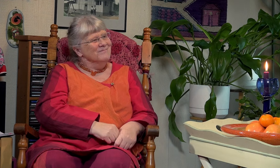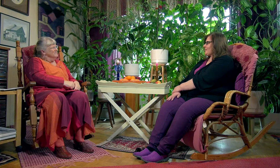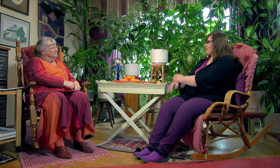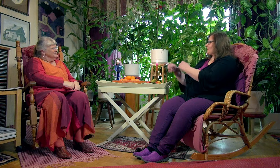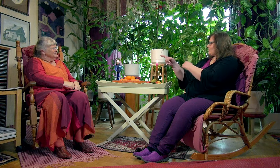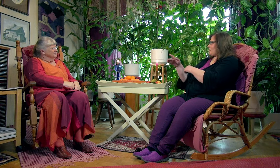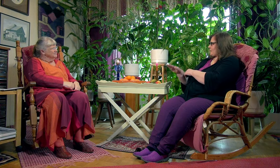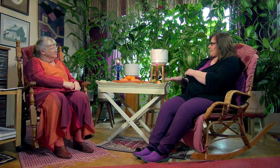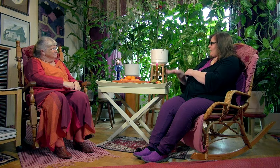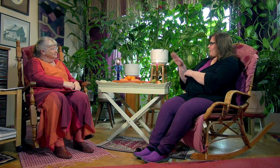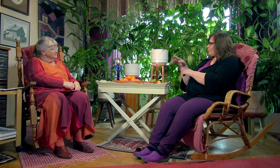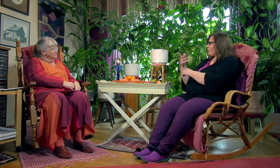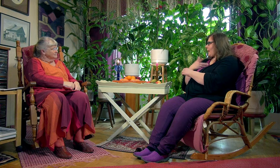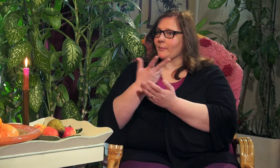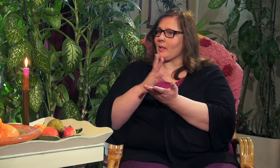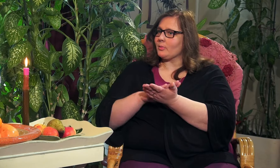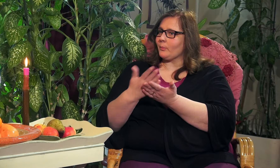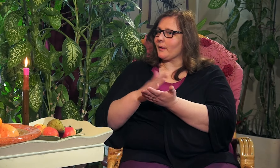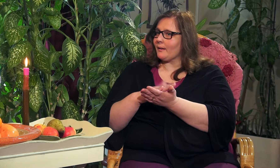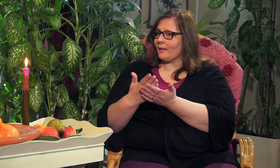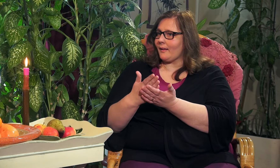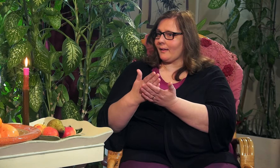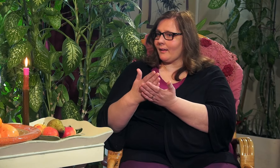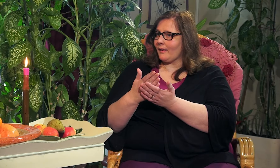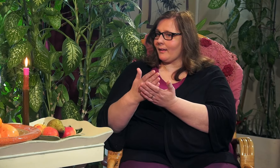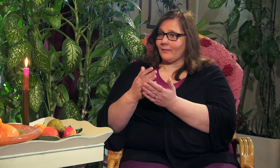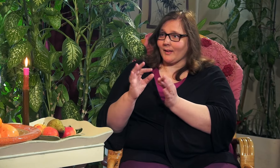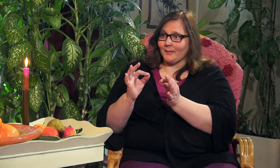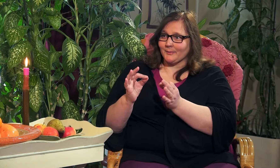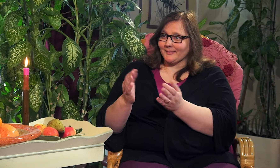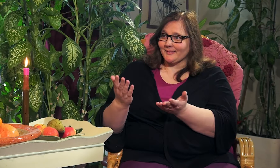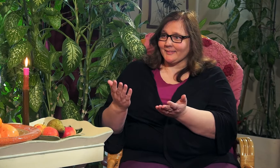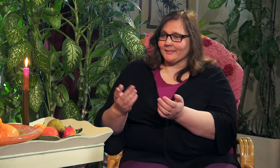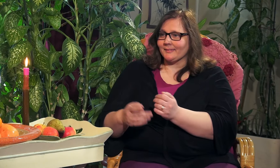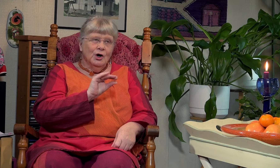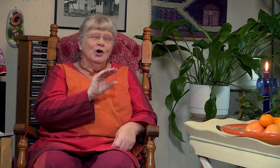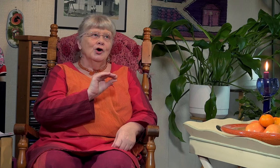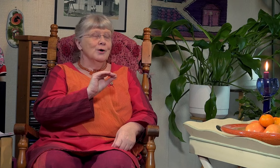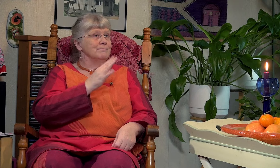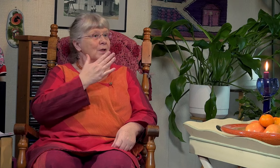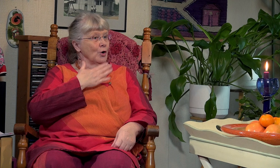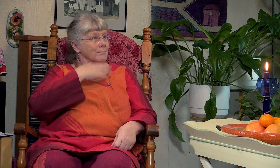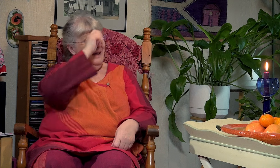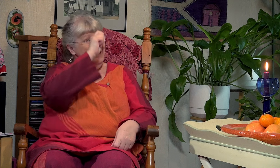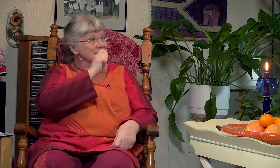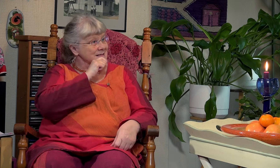minun oma kuurojen yhteisö. Ja toimit myös lapsuudessasi paljon tulkkina, eikö näin ollut? Kyllä.